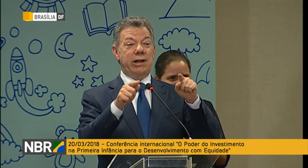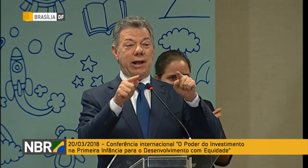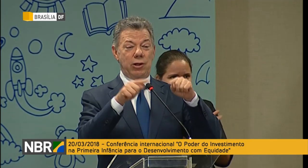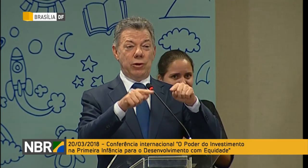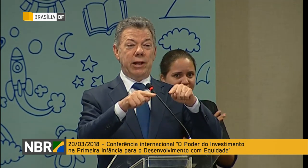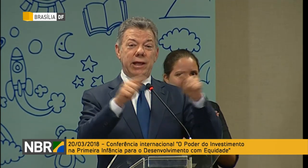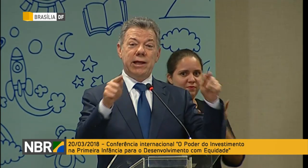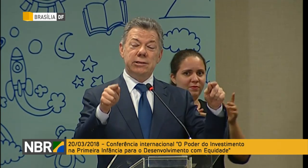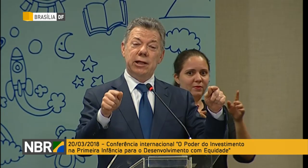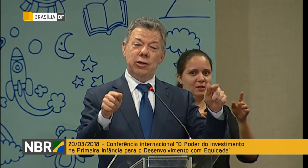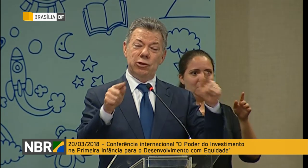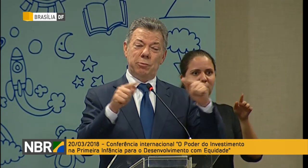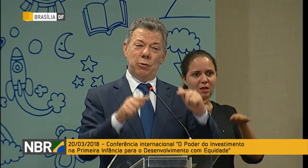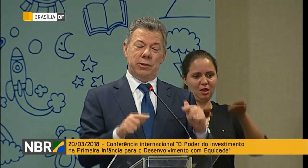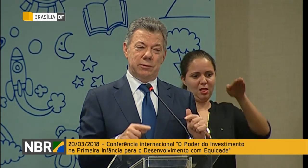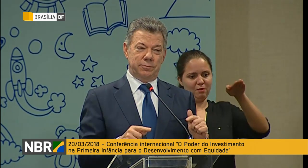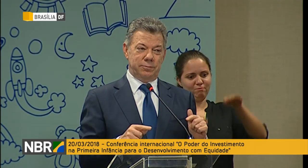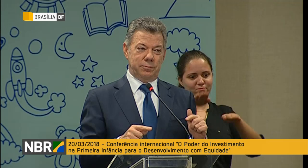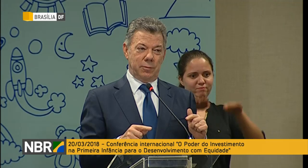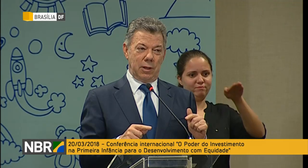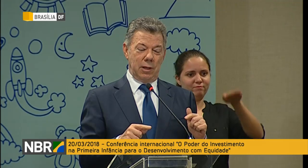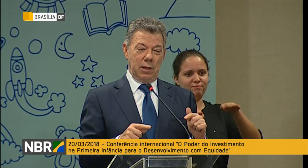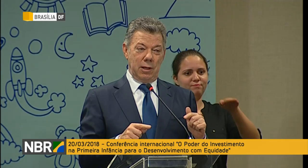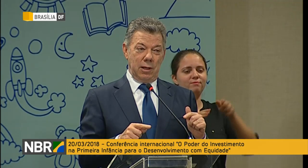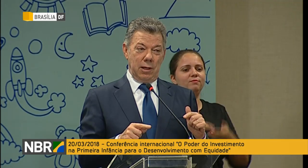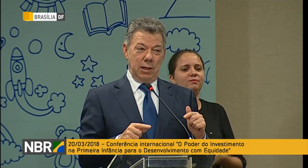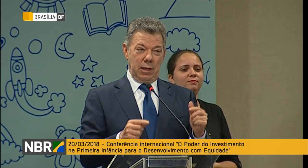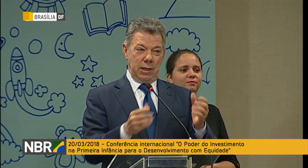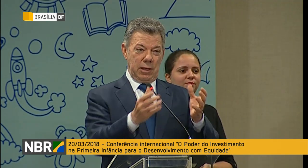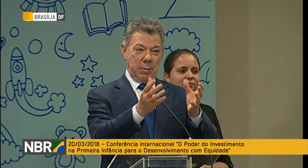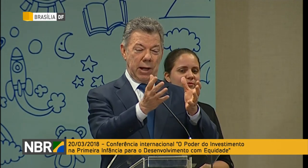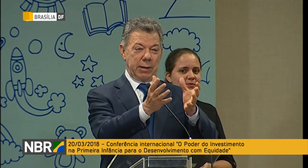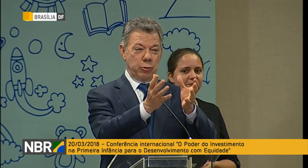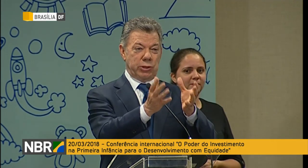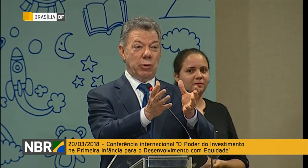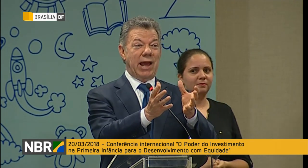ricos e pobres, e entre regiões ricas e pobres.